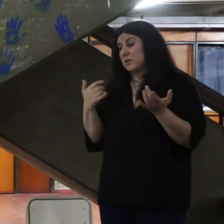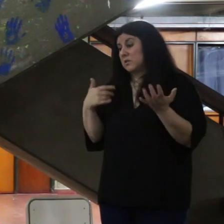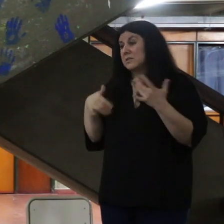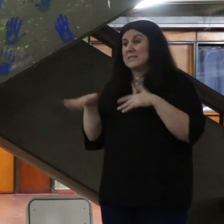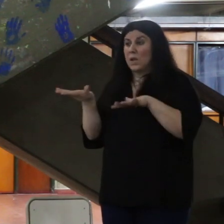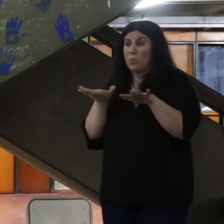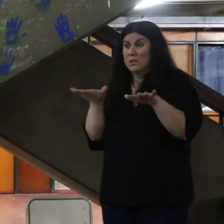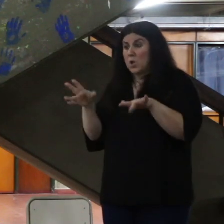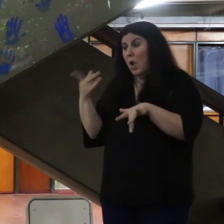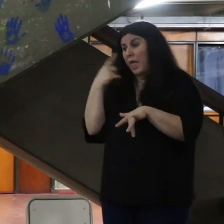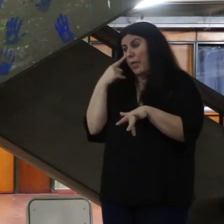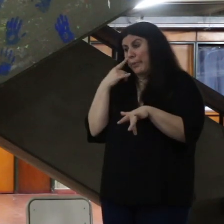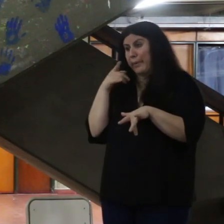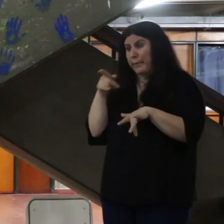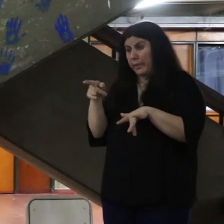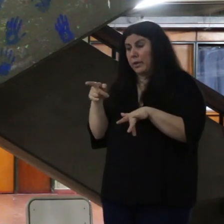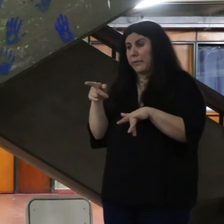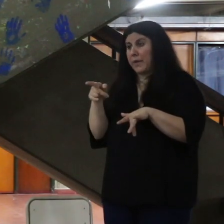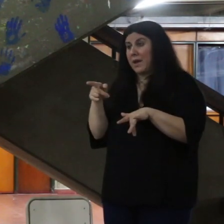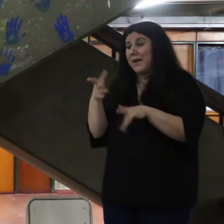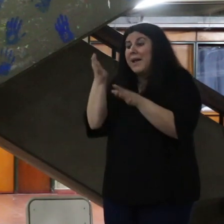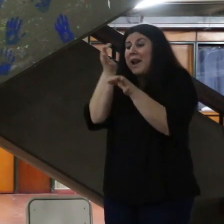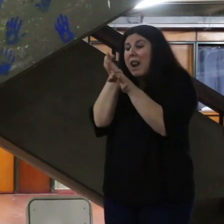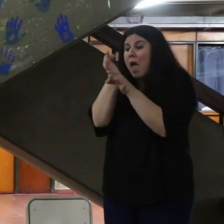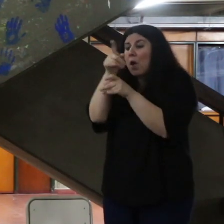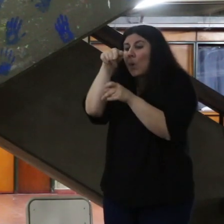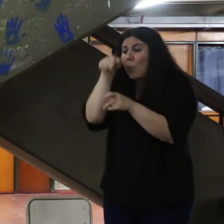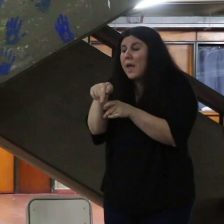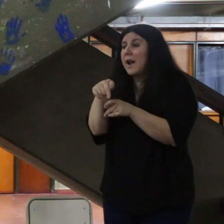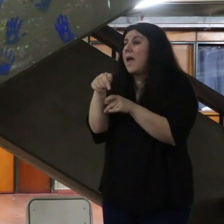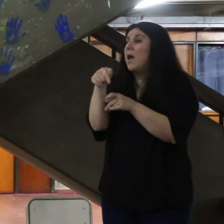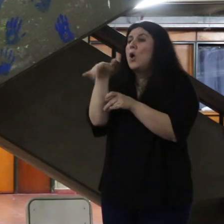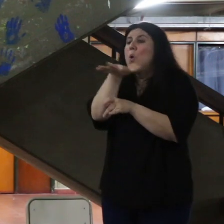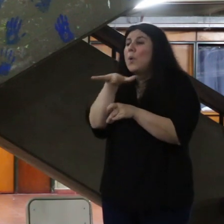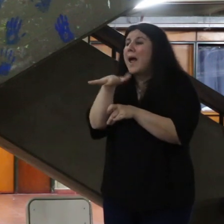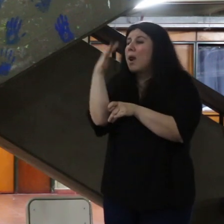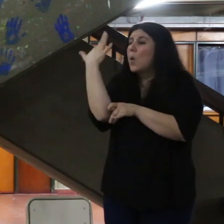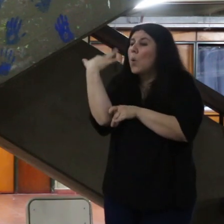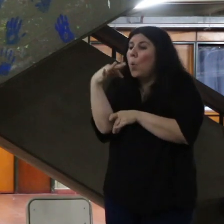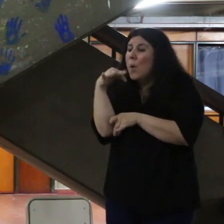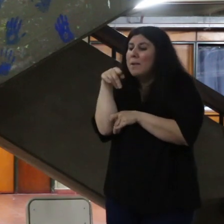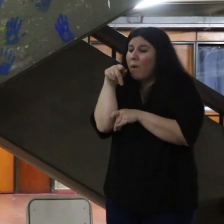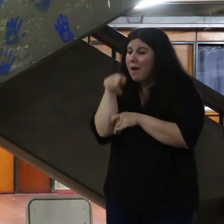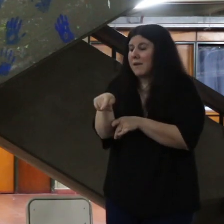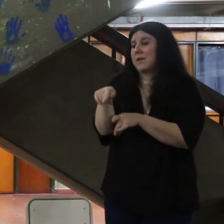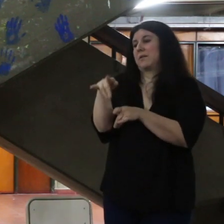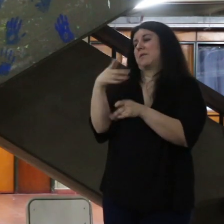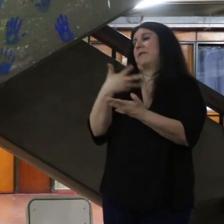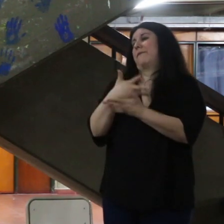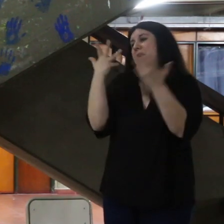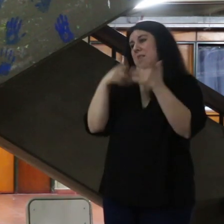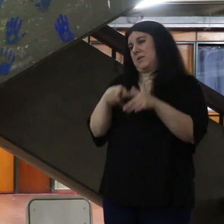en las que viven, la escuela es el único lugar para ser feliz.